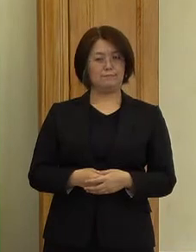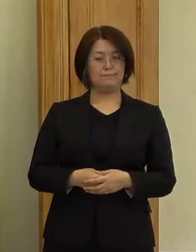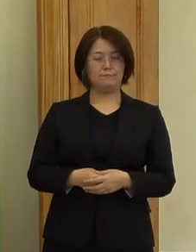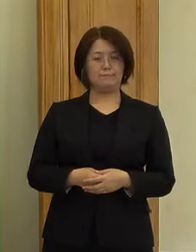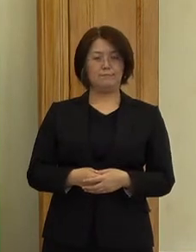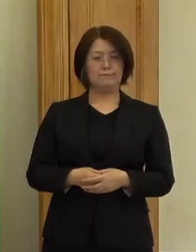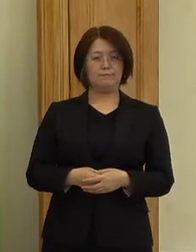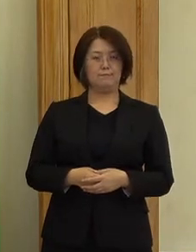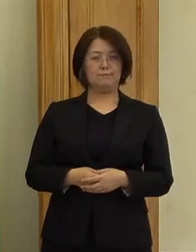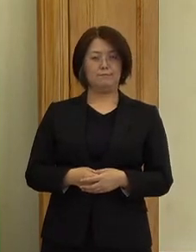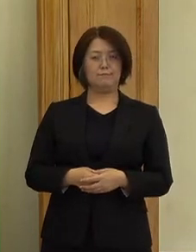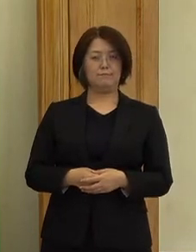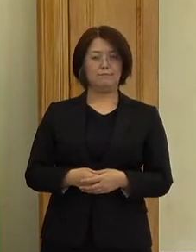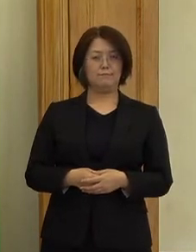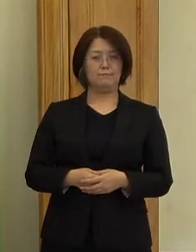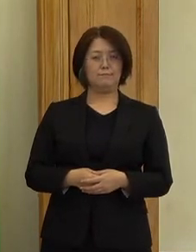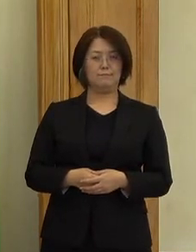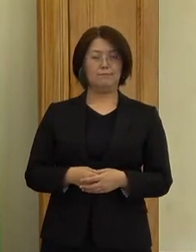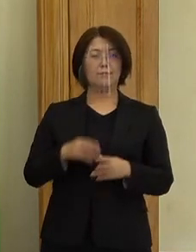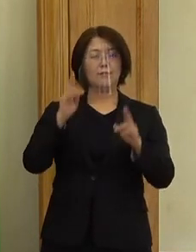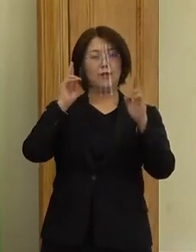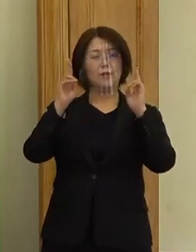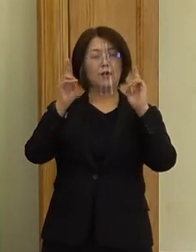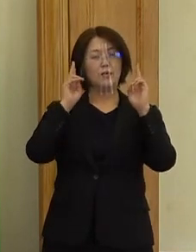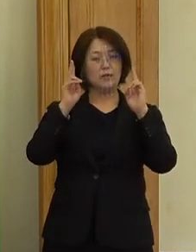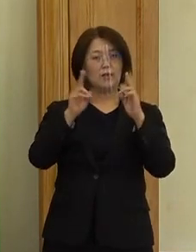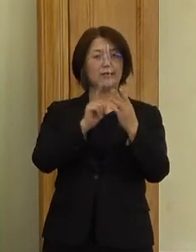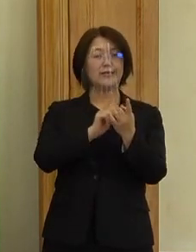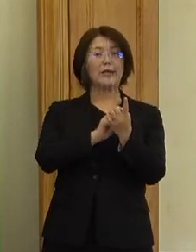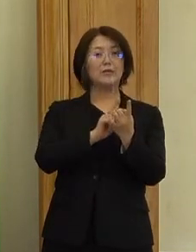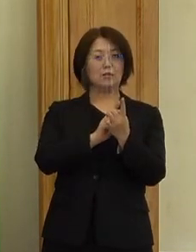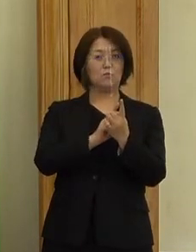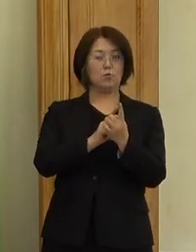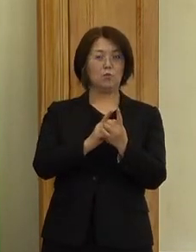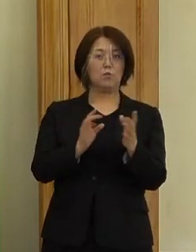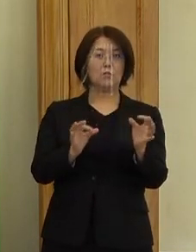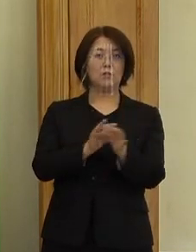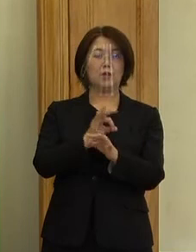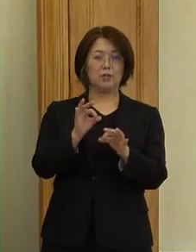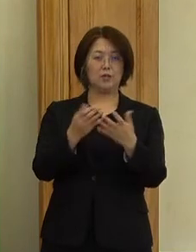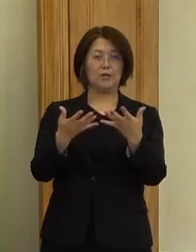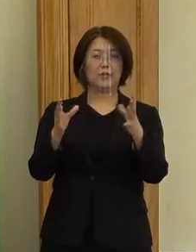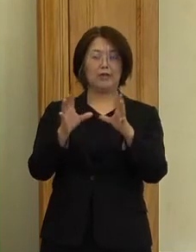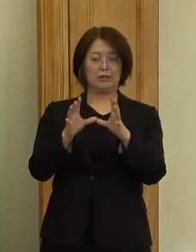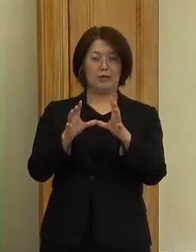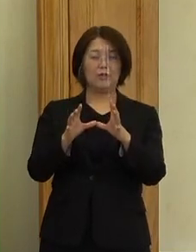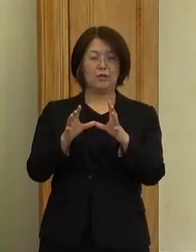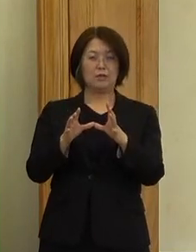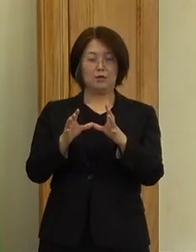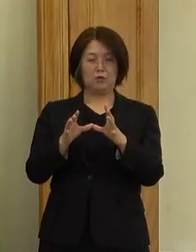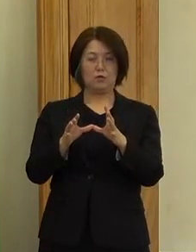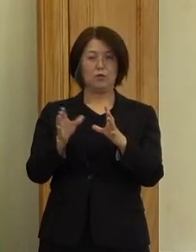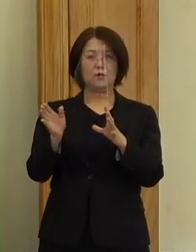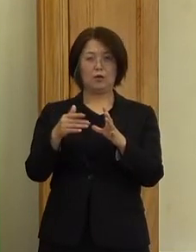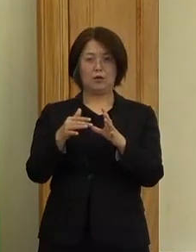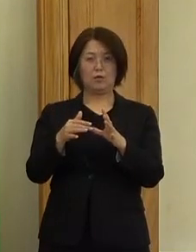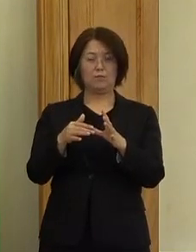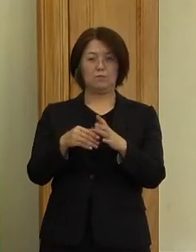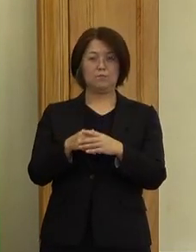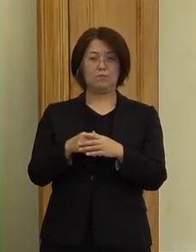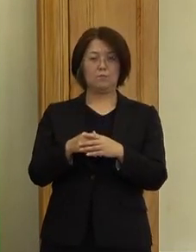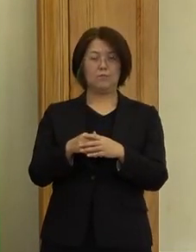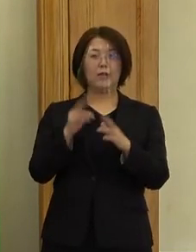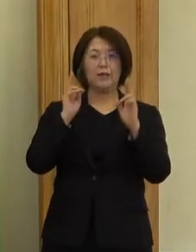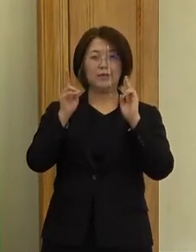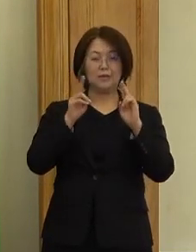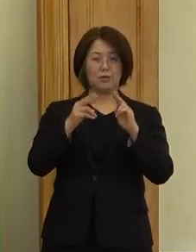から企業にもですね、経済5団体を通じて傘下の企業にですね、企業単位の接